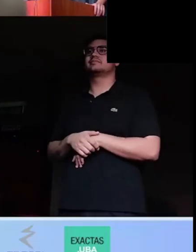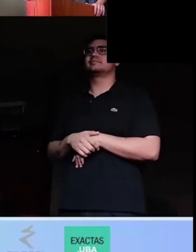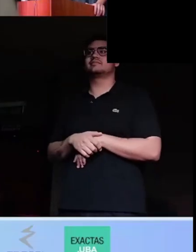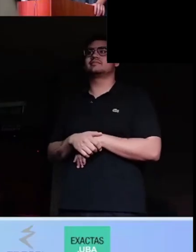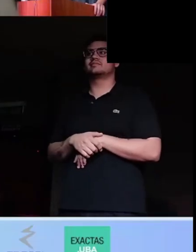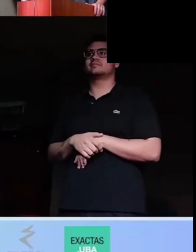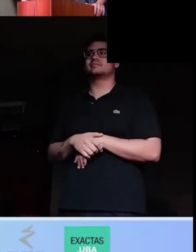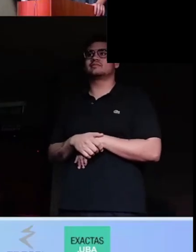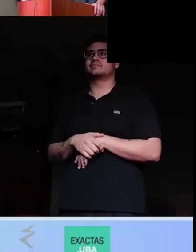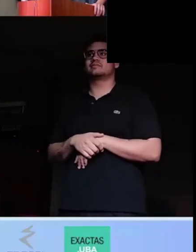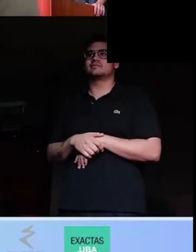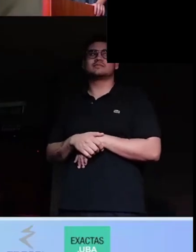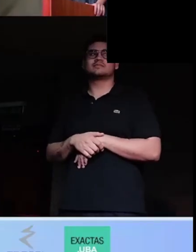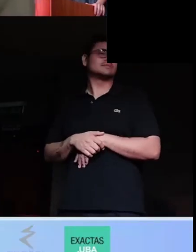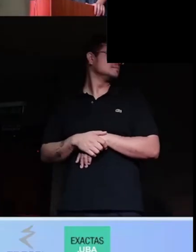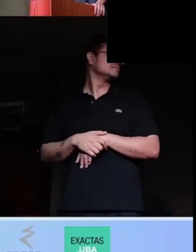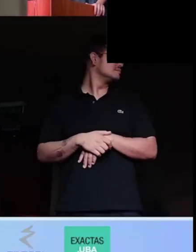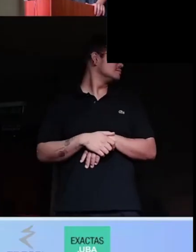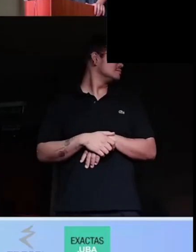mejorar.